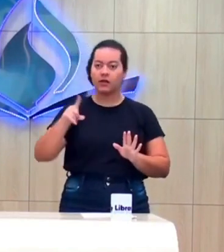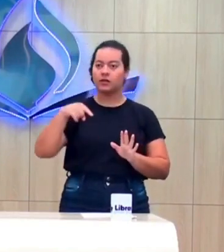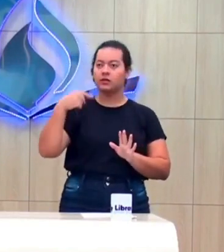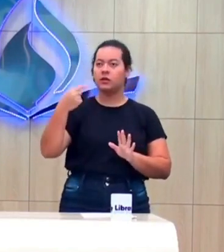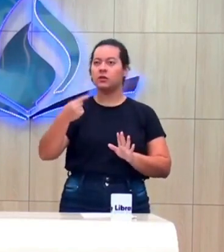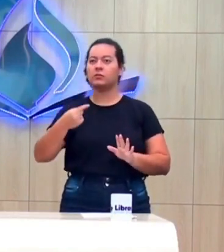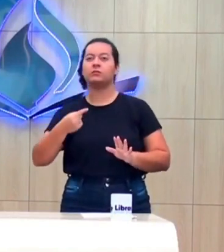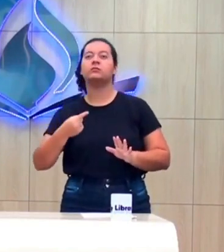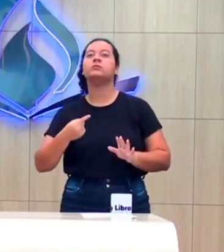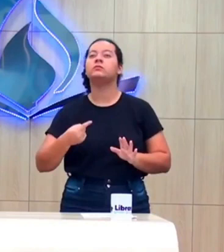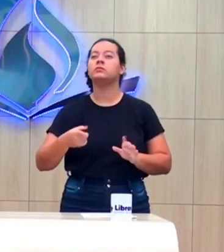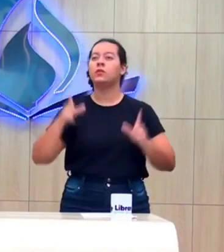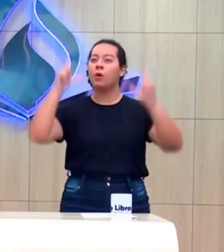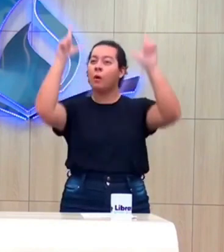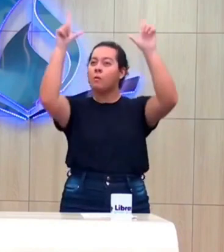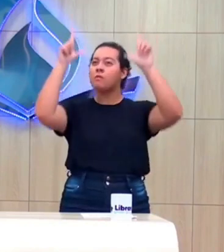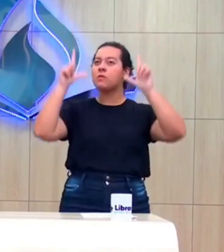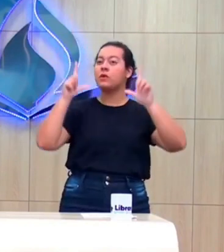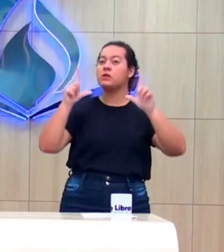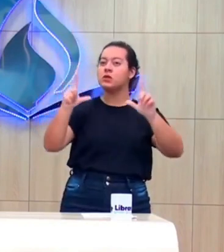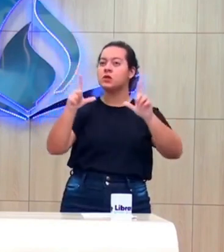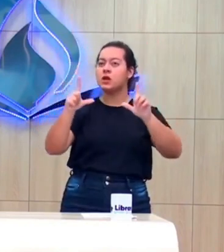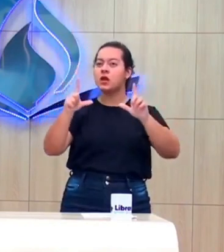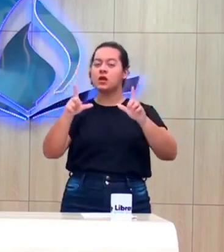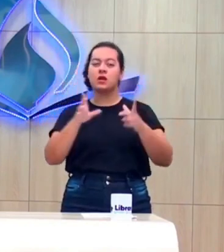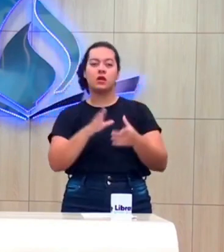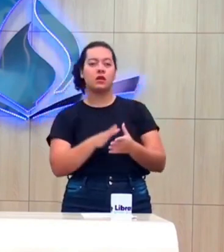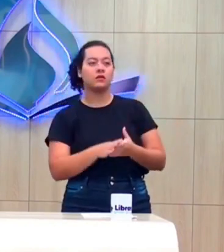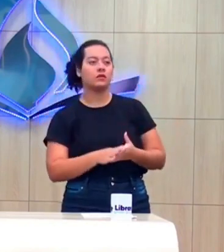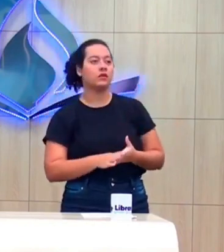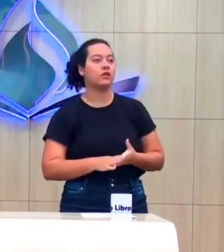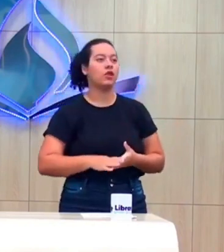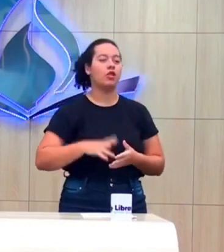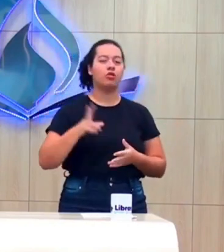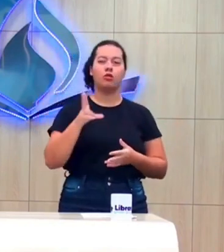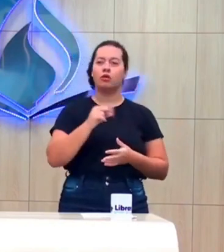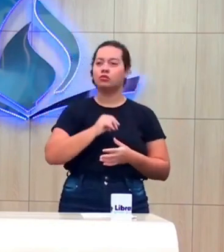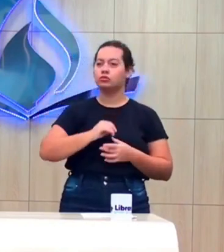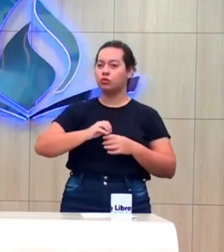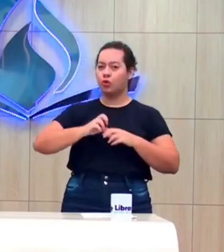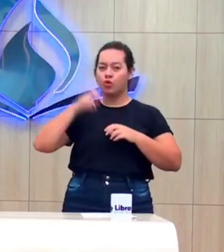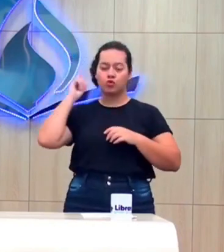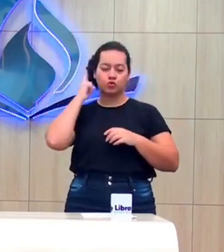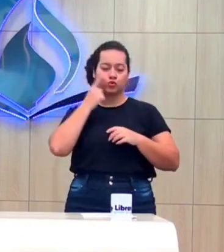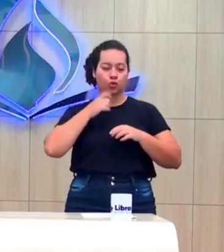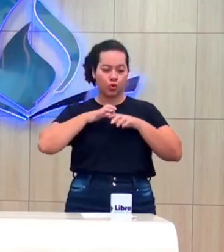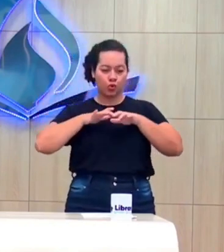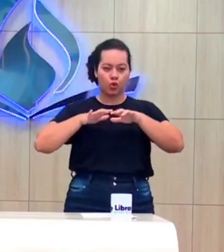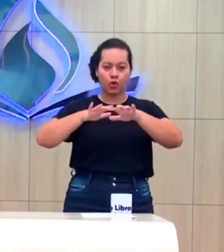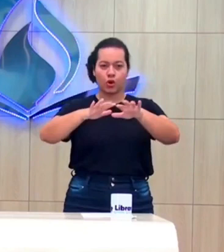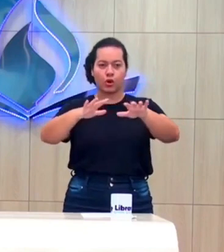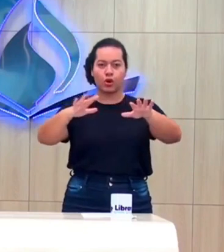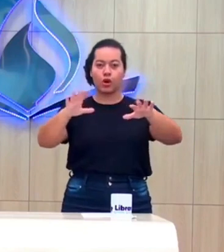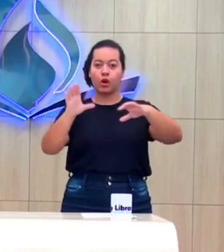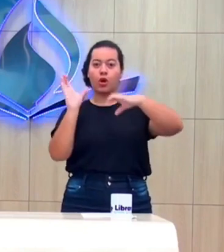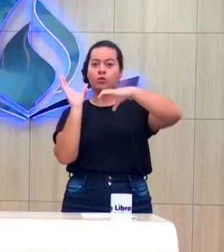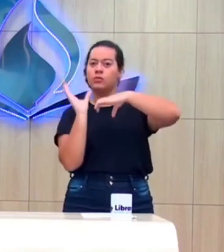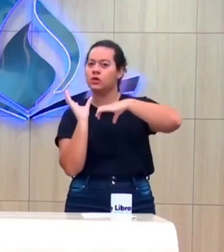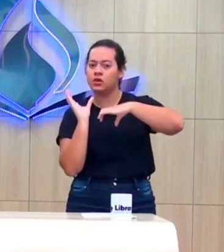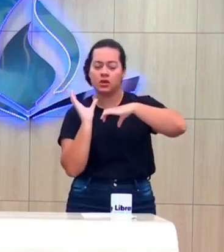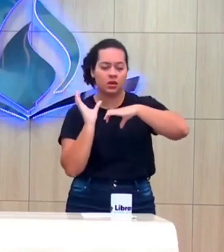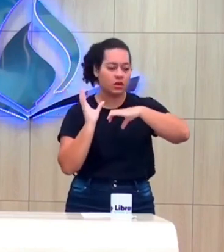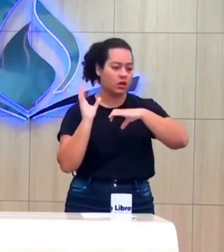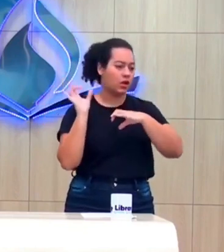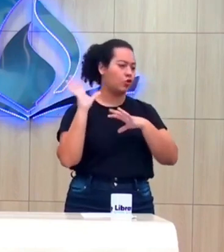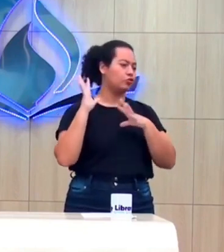alternativas, lutando bastante, muitas passeatas, indo para Brasília.